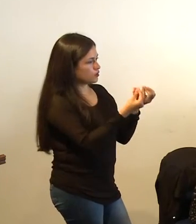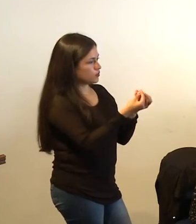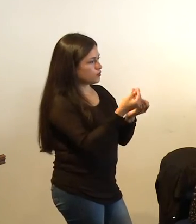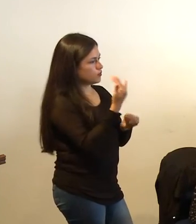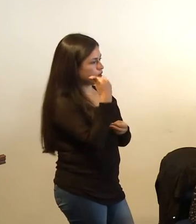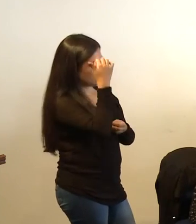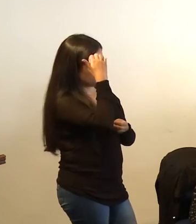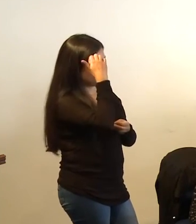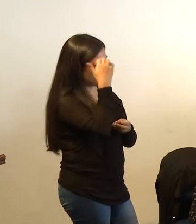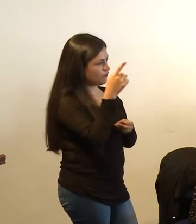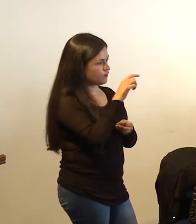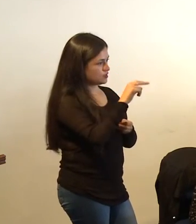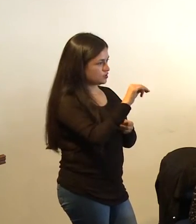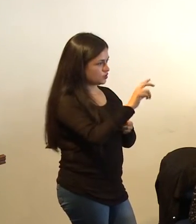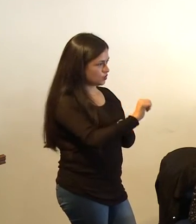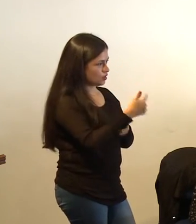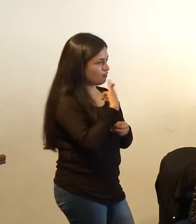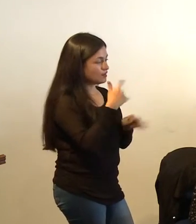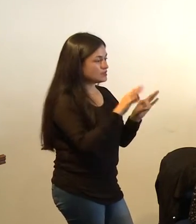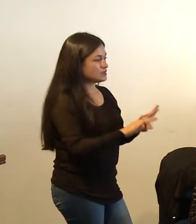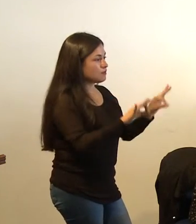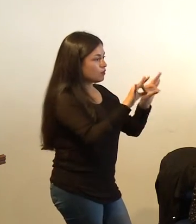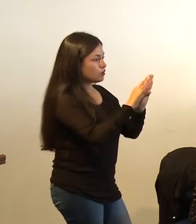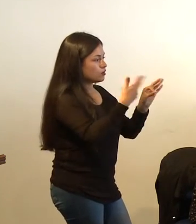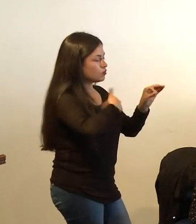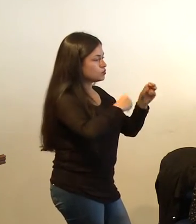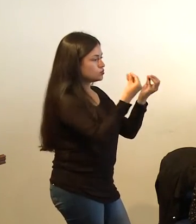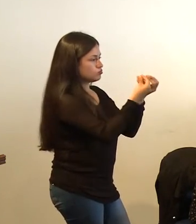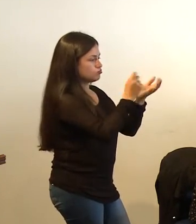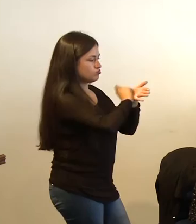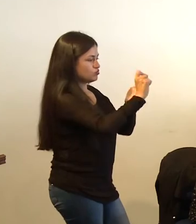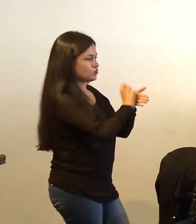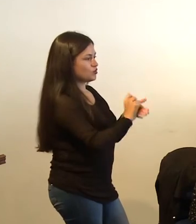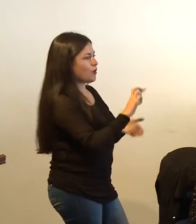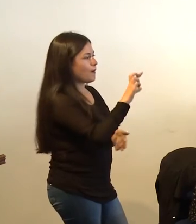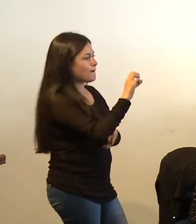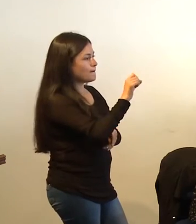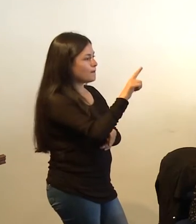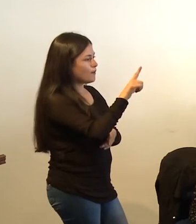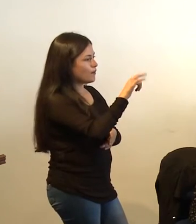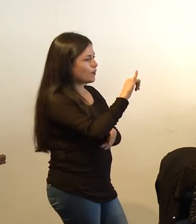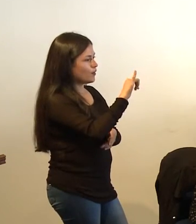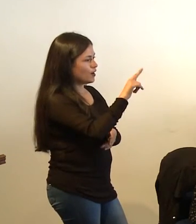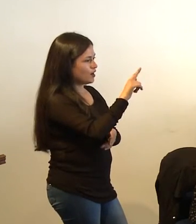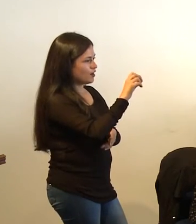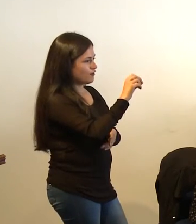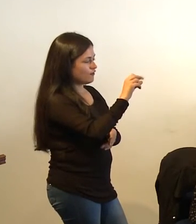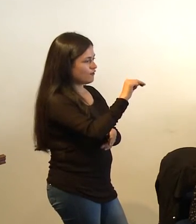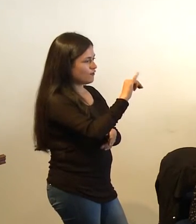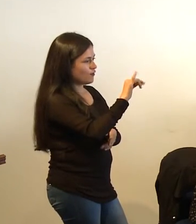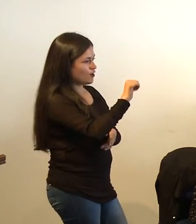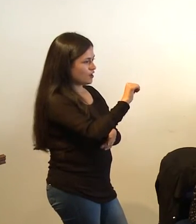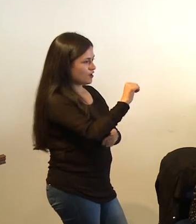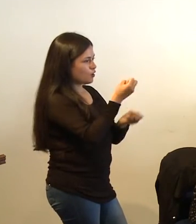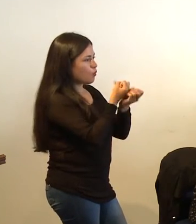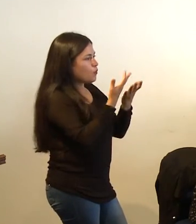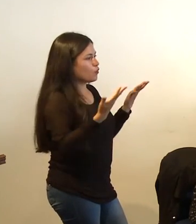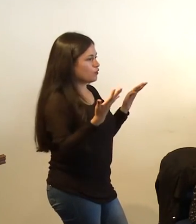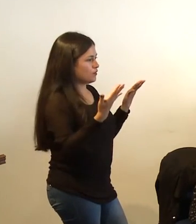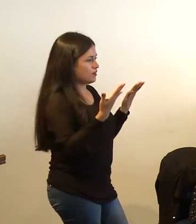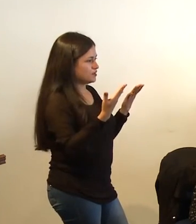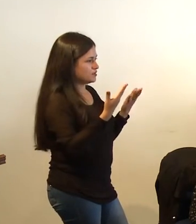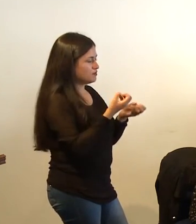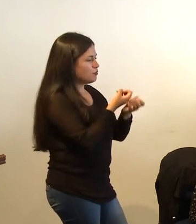rescataron una palabra que para nosotros es importante en nuestros escritos colectivos, polifonía, nos estamos refiriendo a